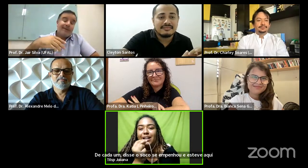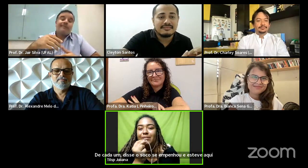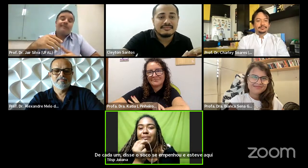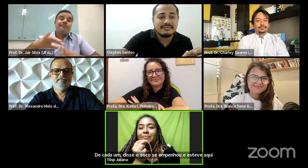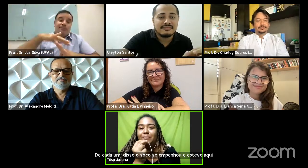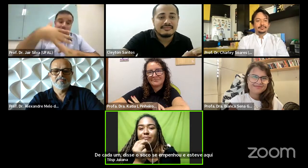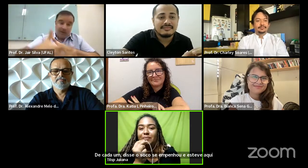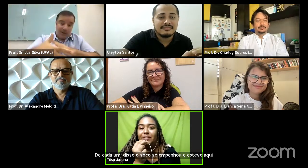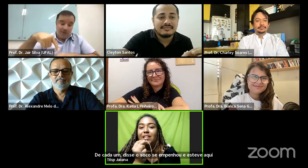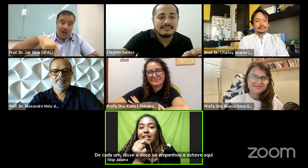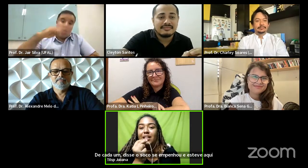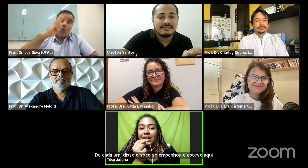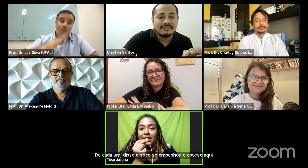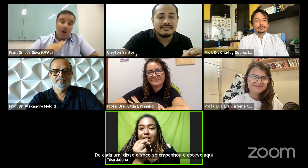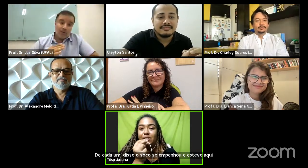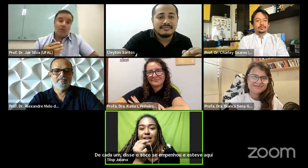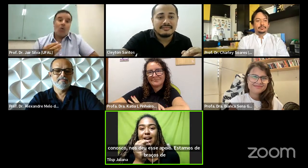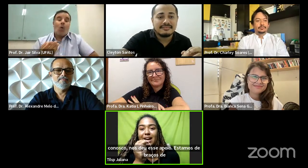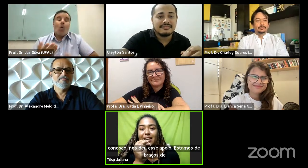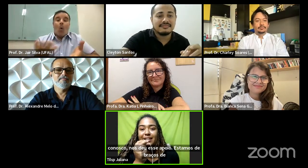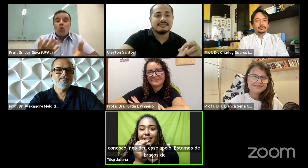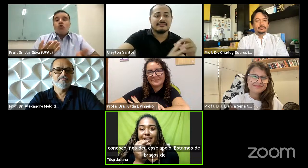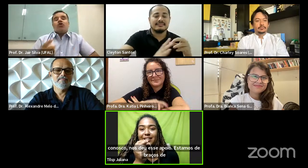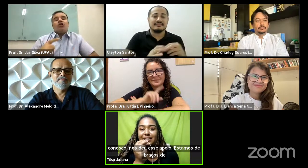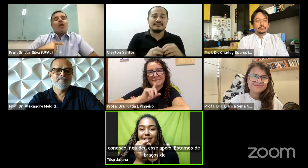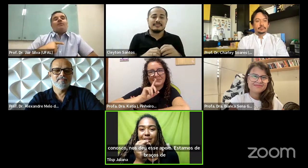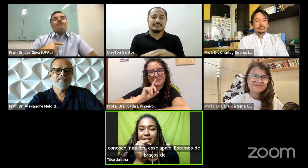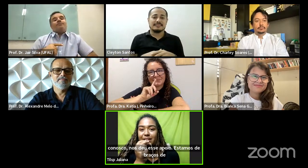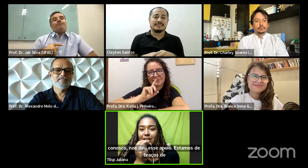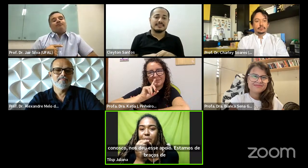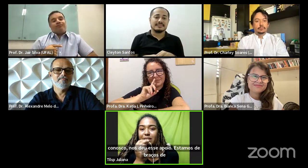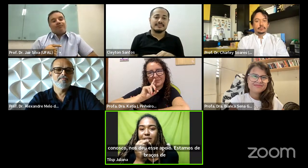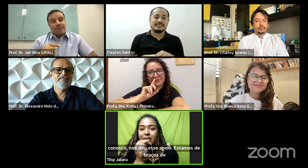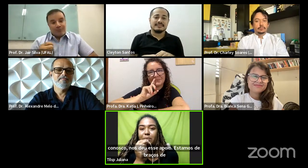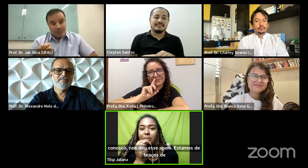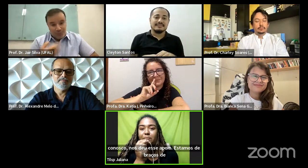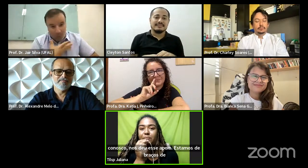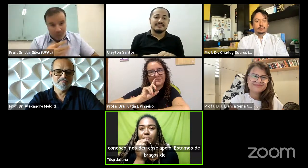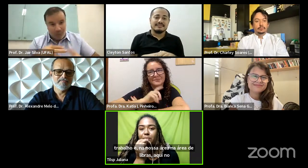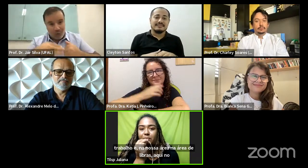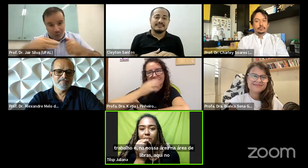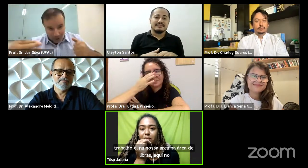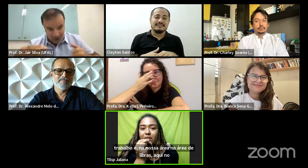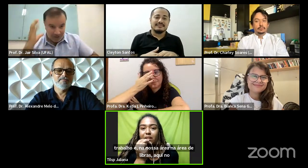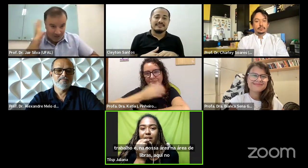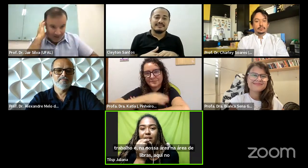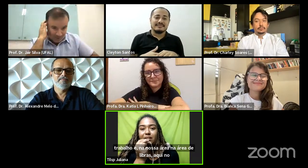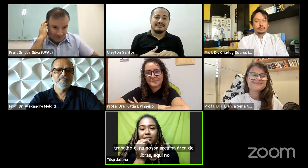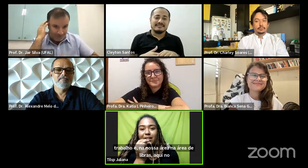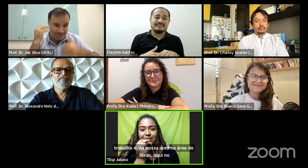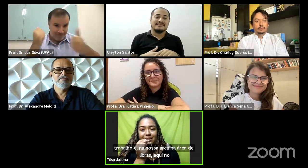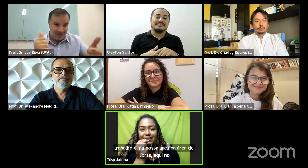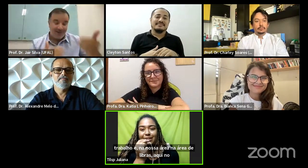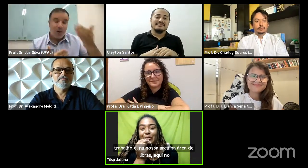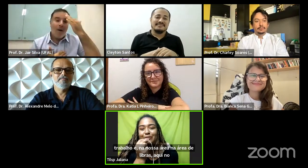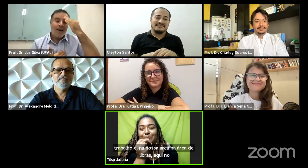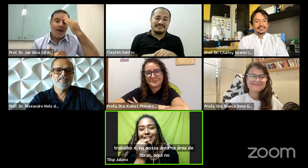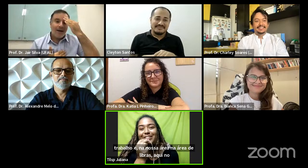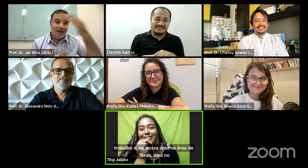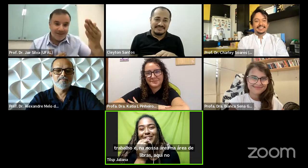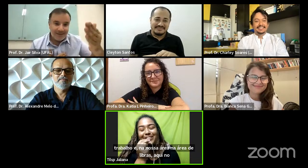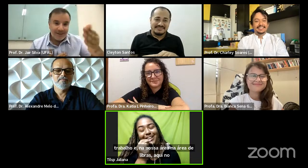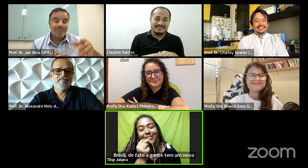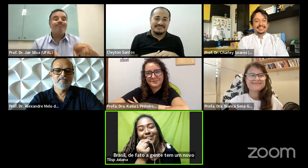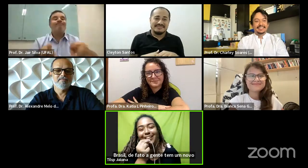esse trabalho. E na nossa área, né? Na área de Libras aqui no Brasil, de fato, a gente tem um